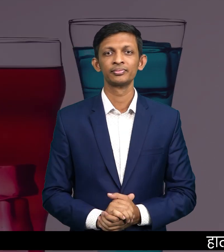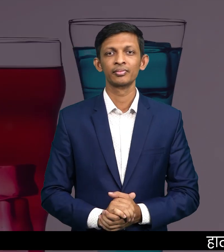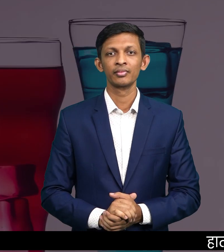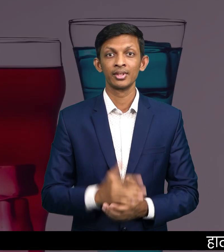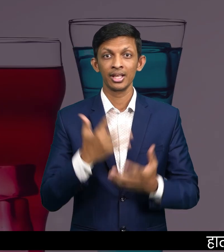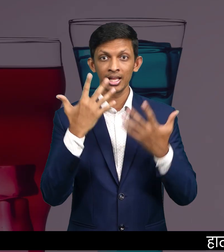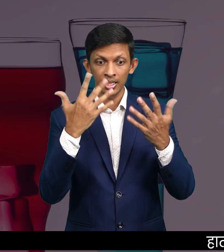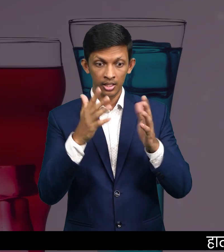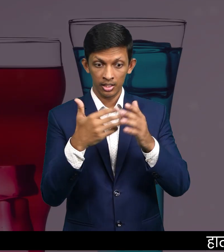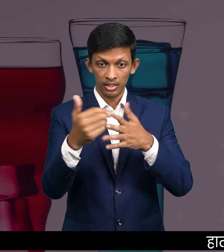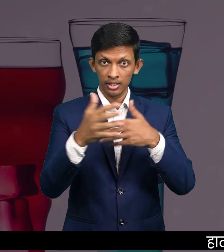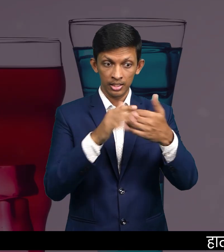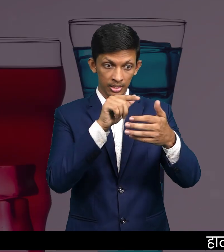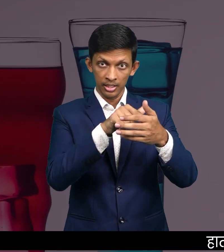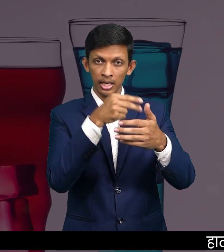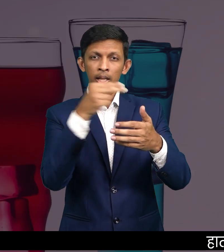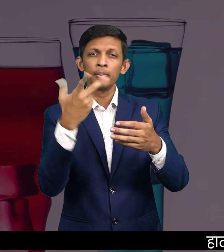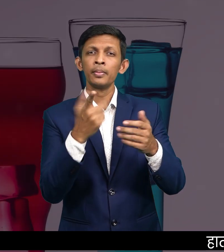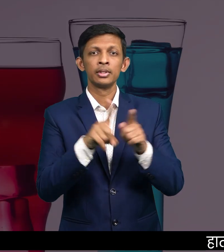हाताने वेचणे,